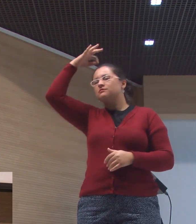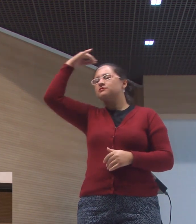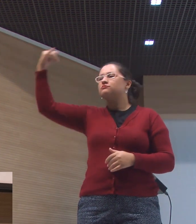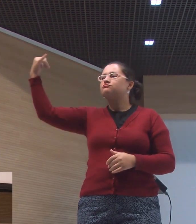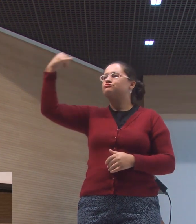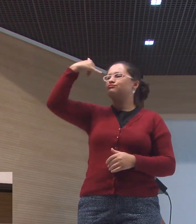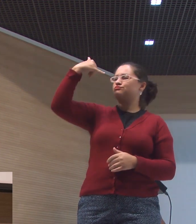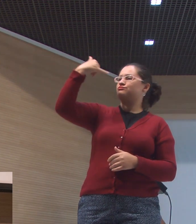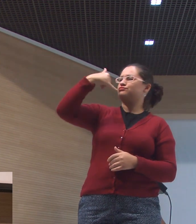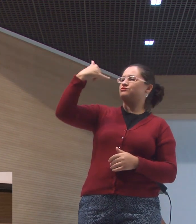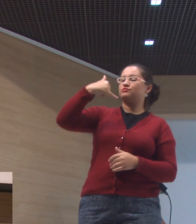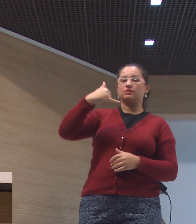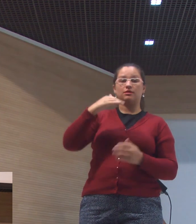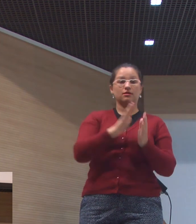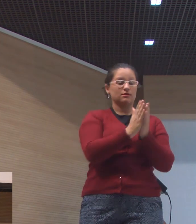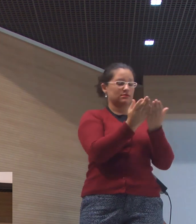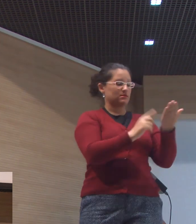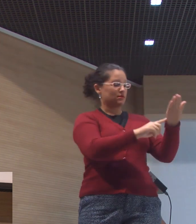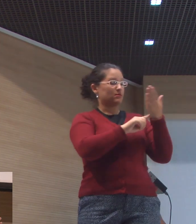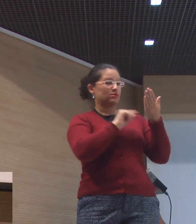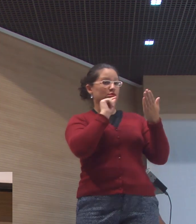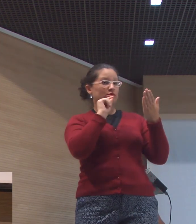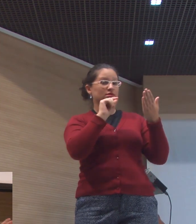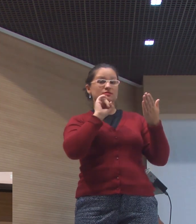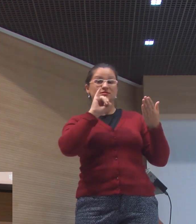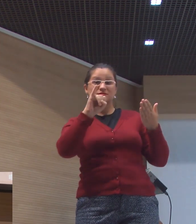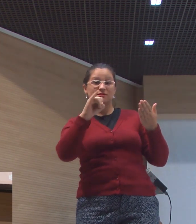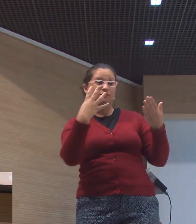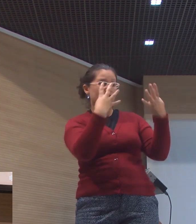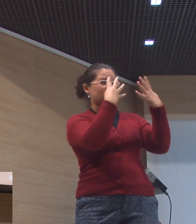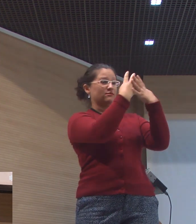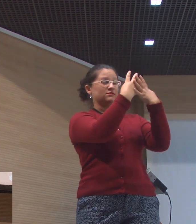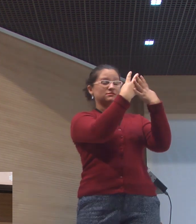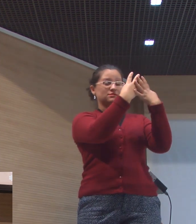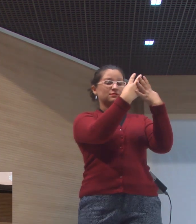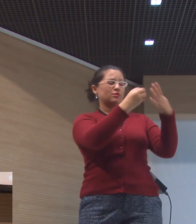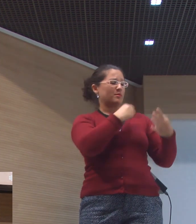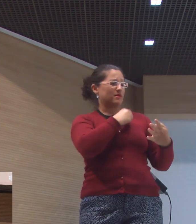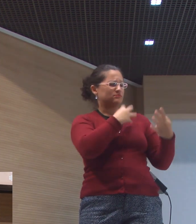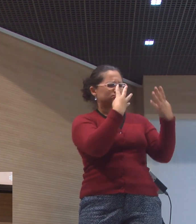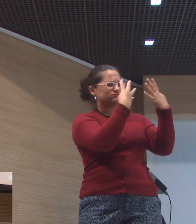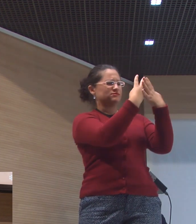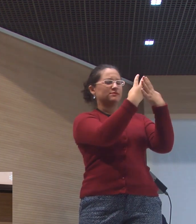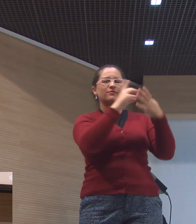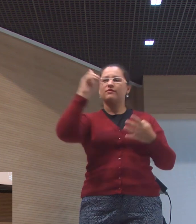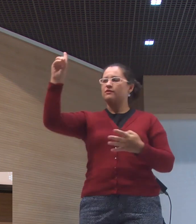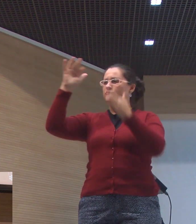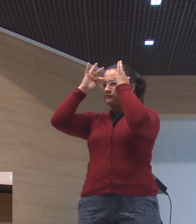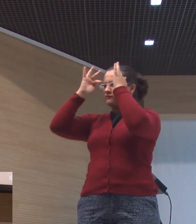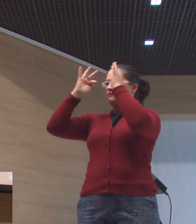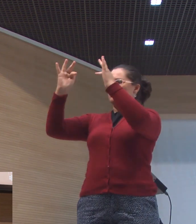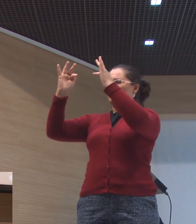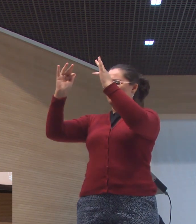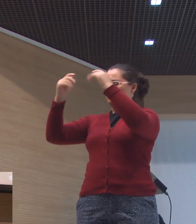E a Bíblia diz que se nós confessarmos os nossos pecados, Ele é fiel e justo para nos perdoar os pecados e nos purificar